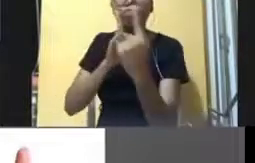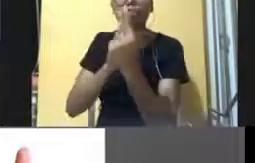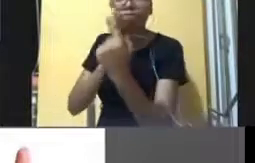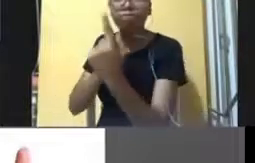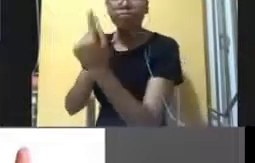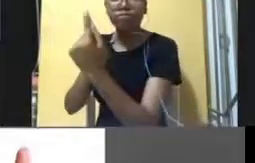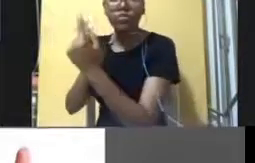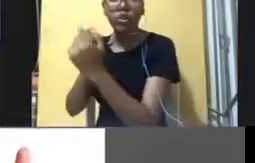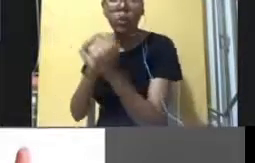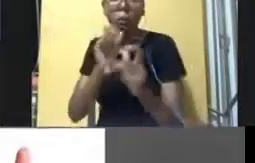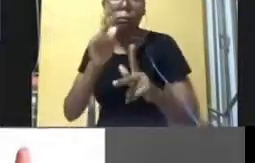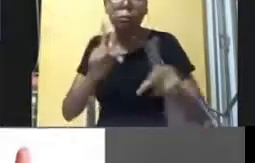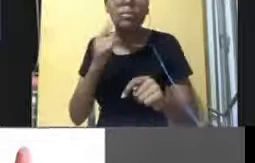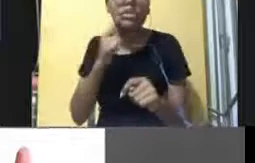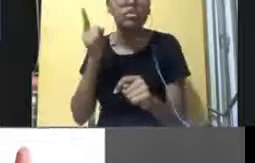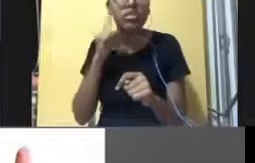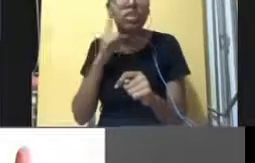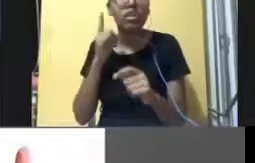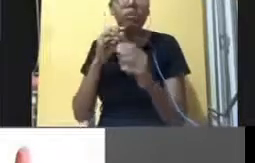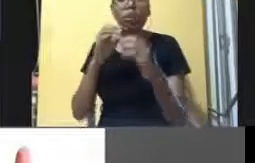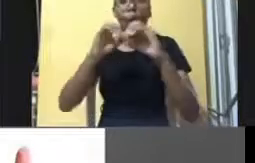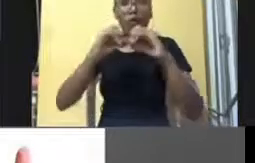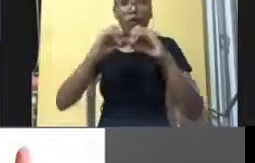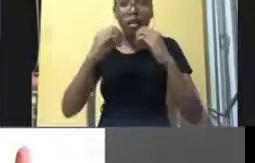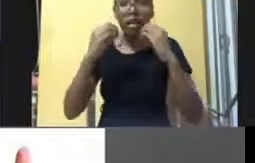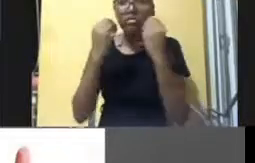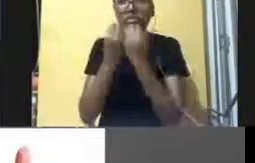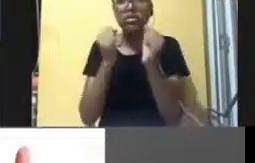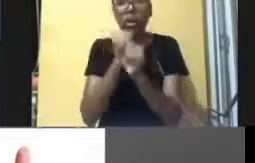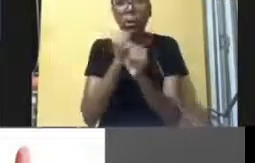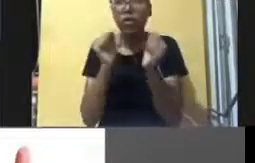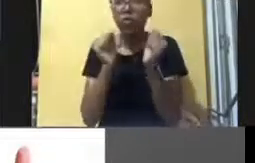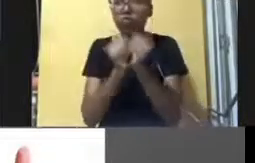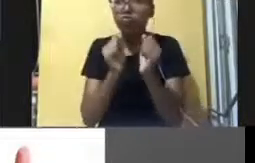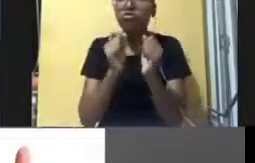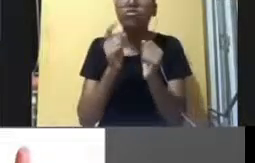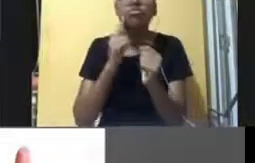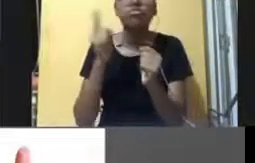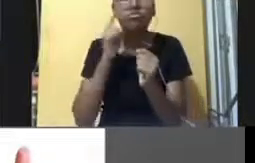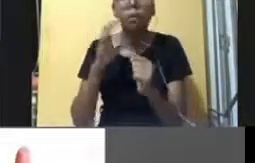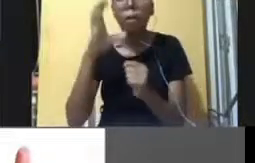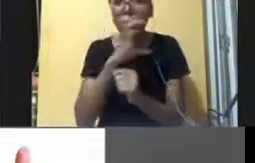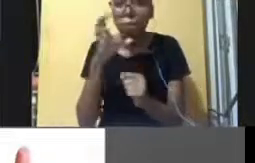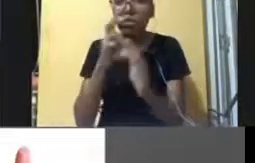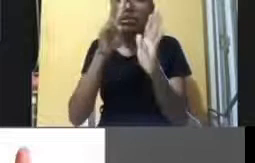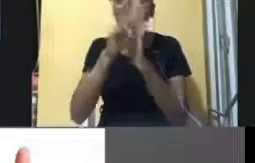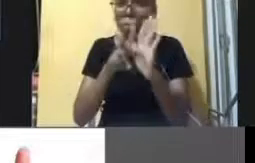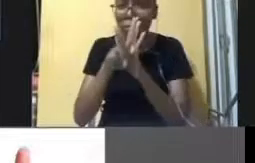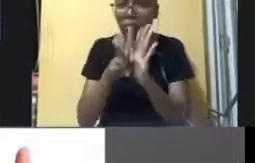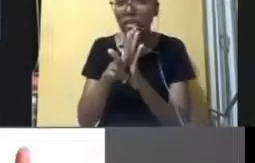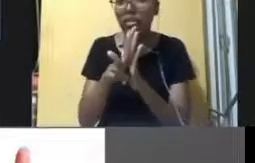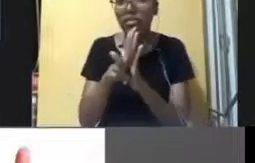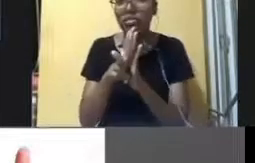organizaciones que trabajan con sordos, busquen videos en el internet y vayan buscando información